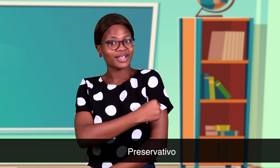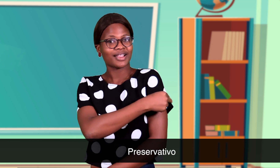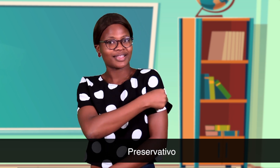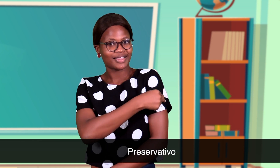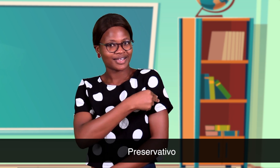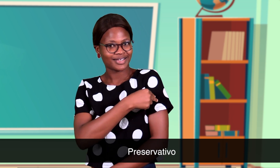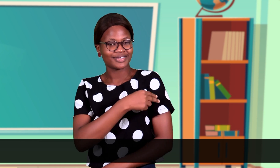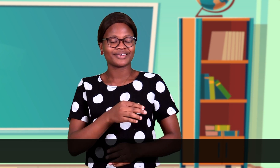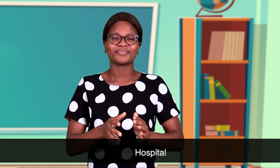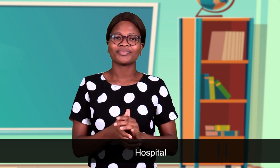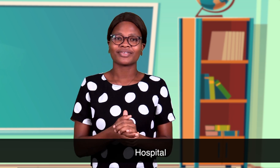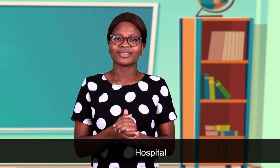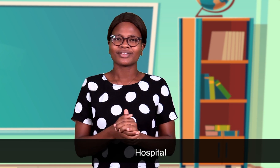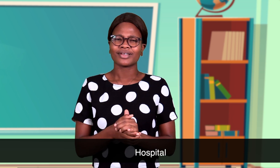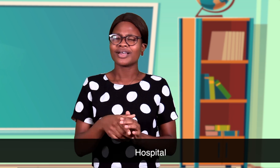Preservativo.